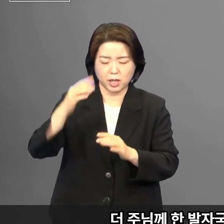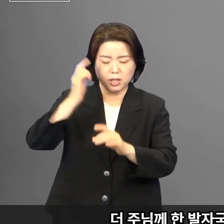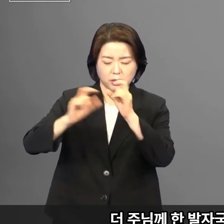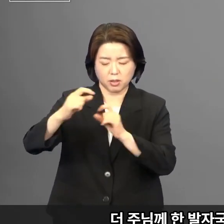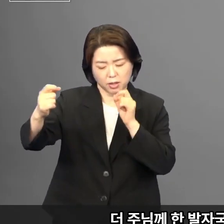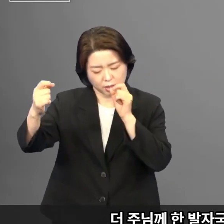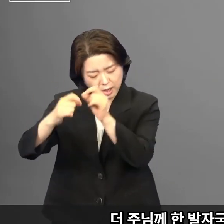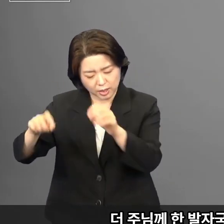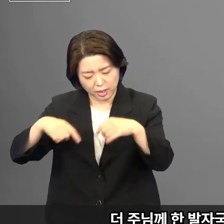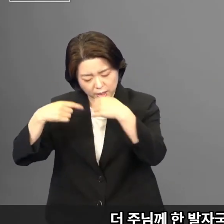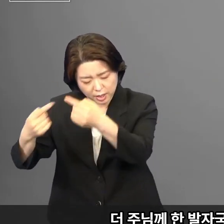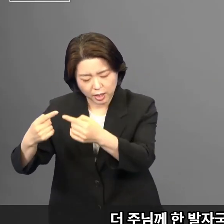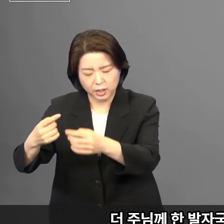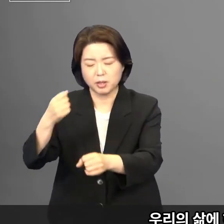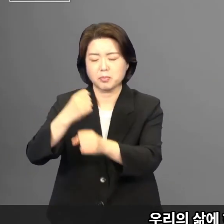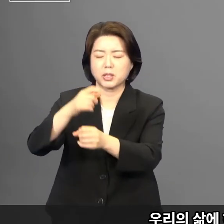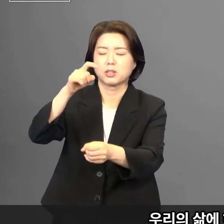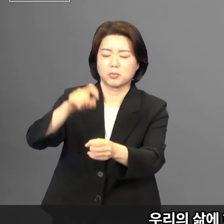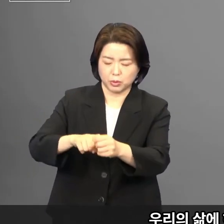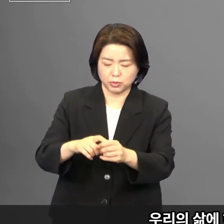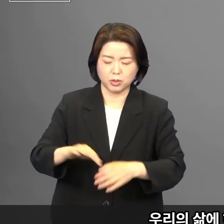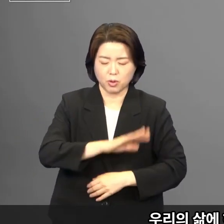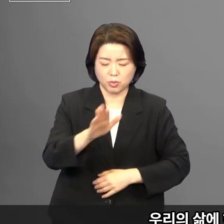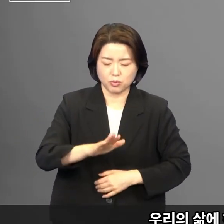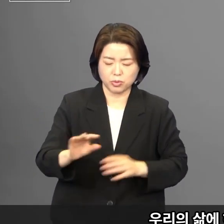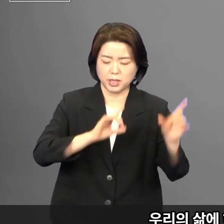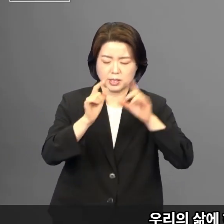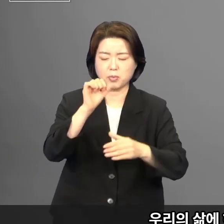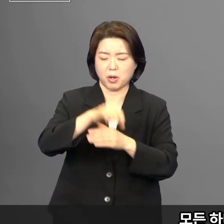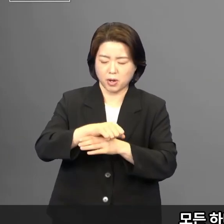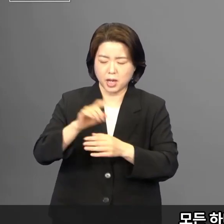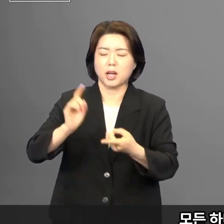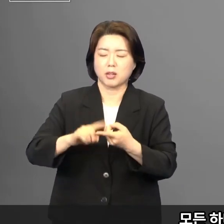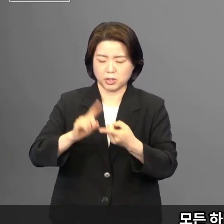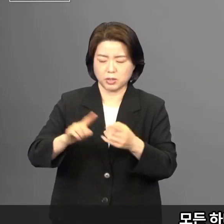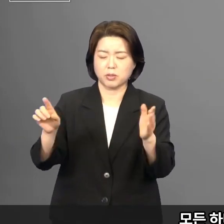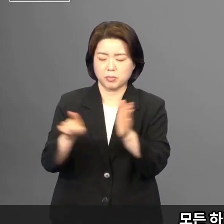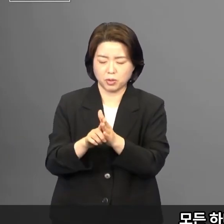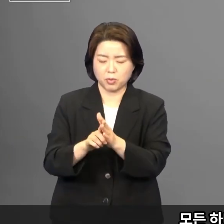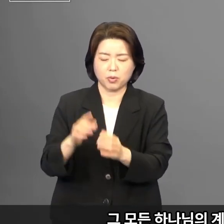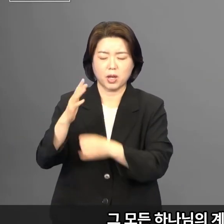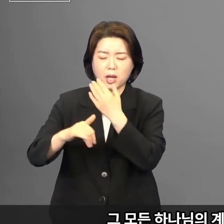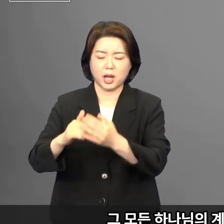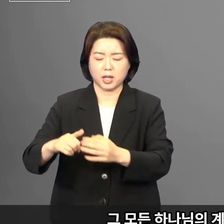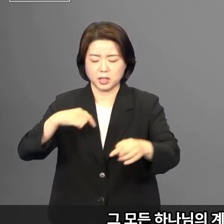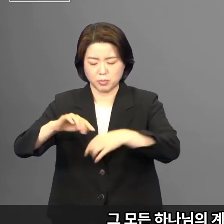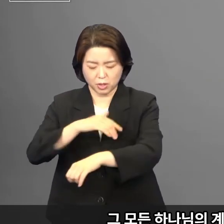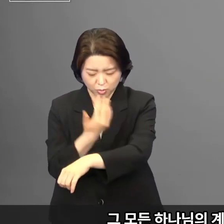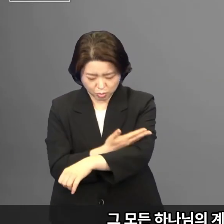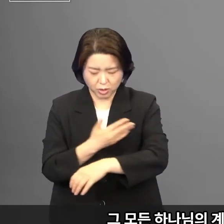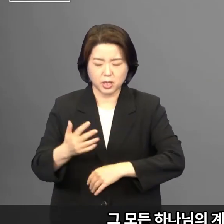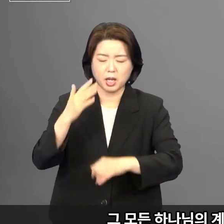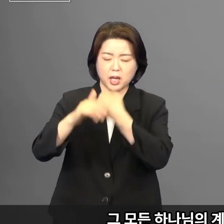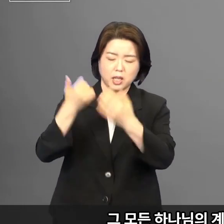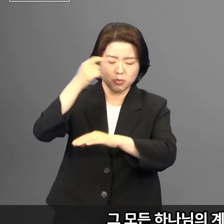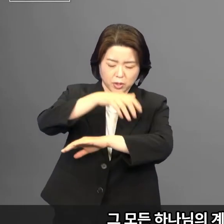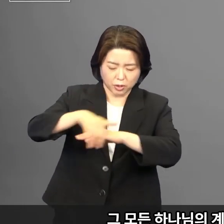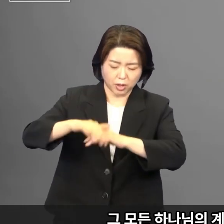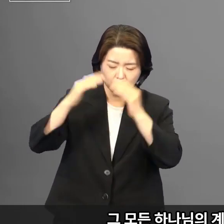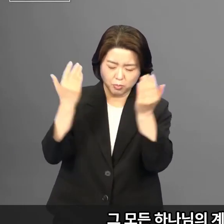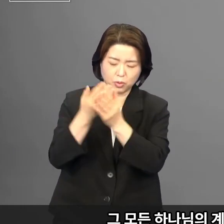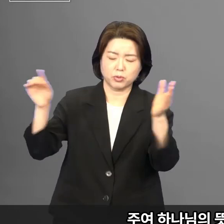더 가까이 가게 하시라고 우리의 삶에 허락하신 것을 믿고 모든 하나님의 주권과 그 모든 하나님의 계획을